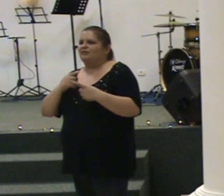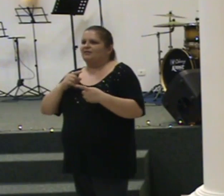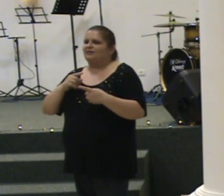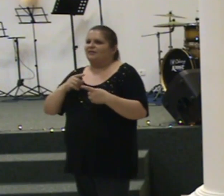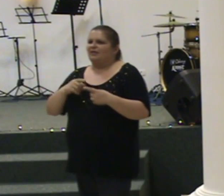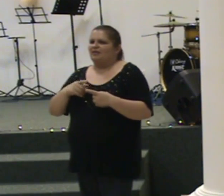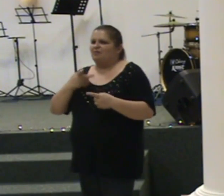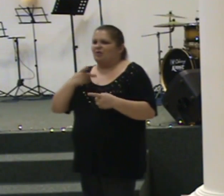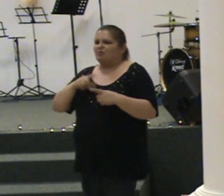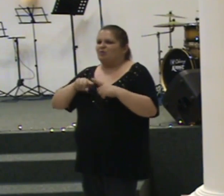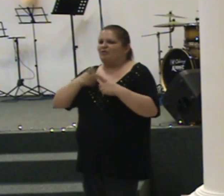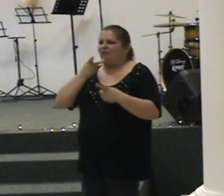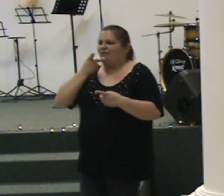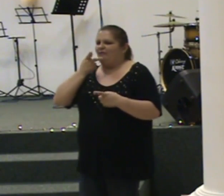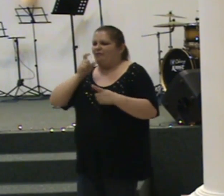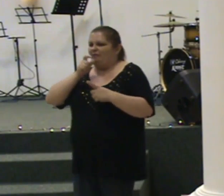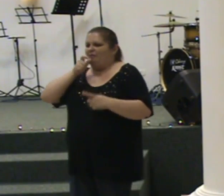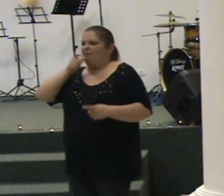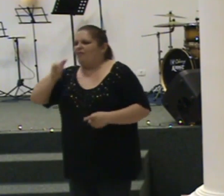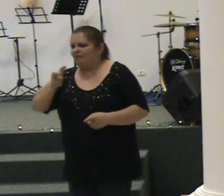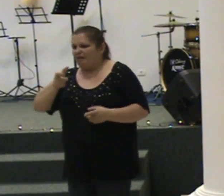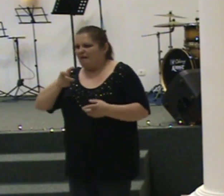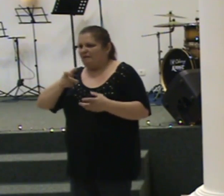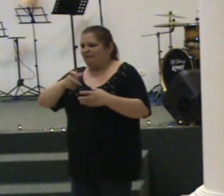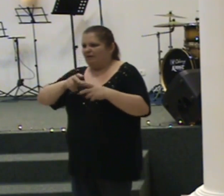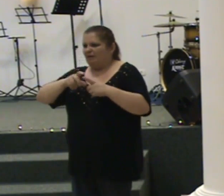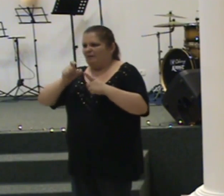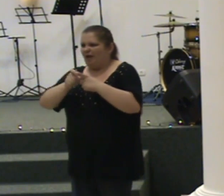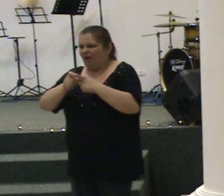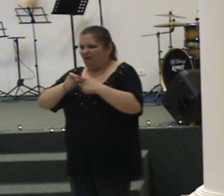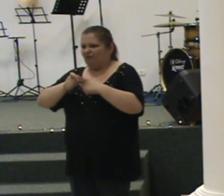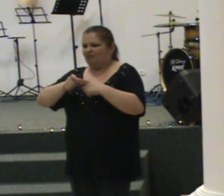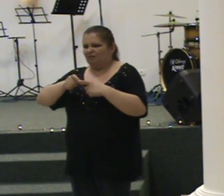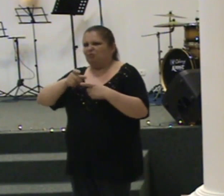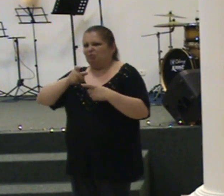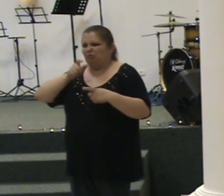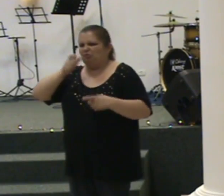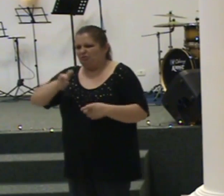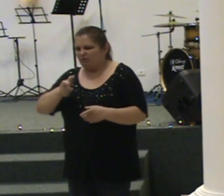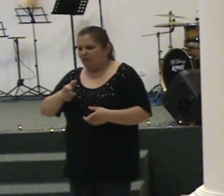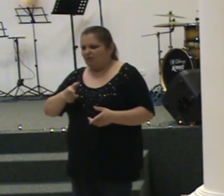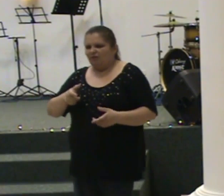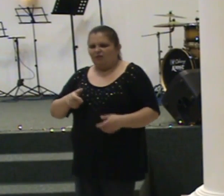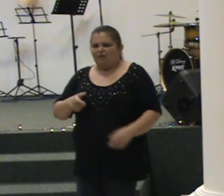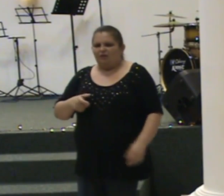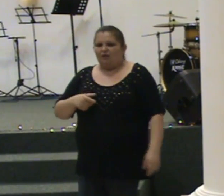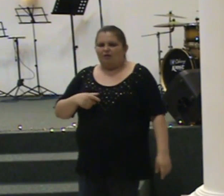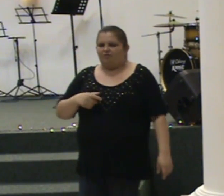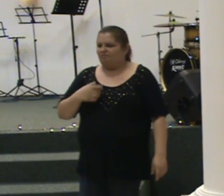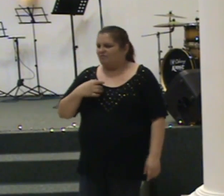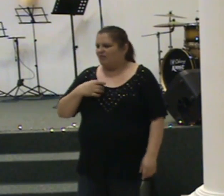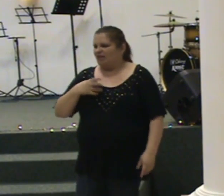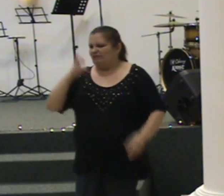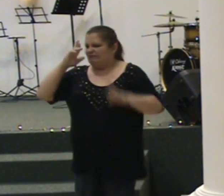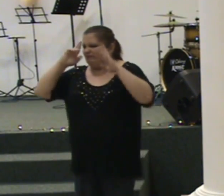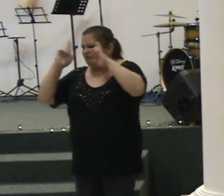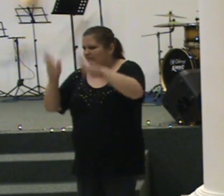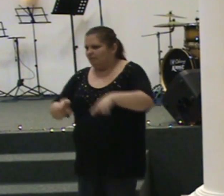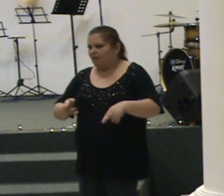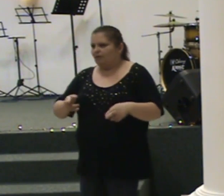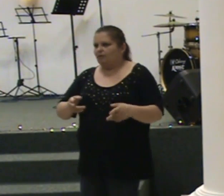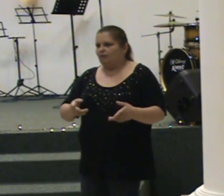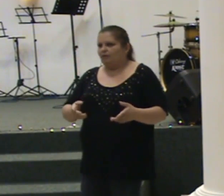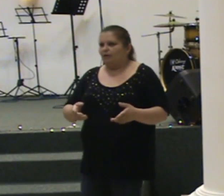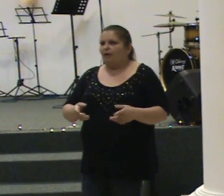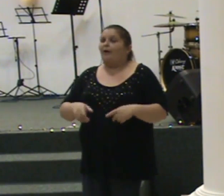palavras grossas, de machucar um ao outro, ao invés de cultivar o amor, o respeito